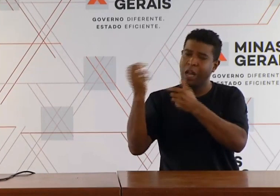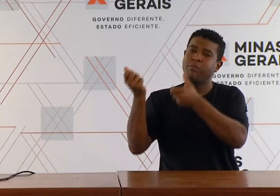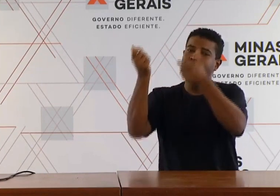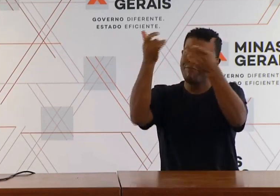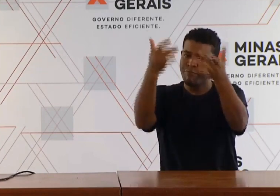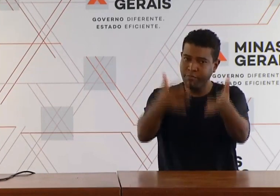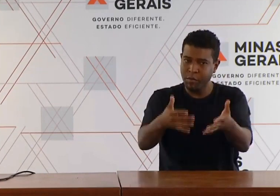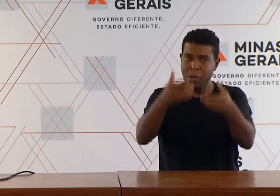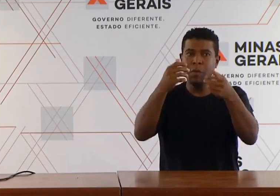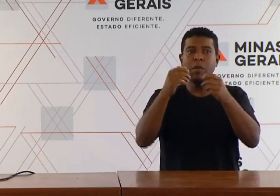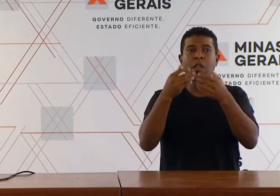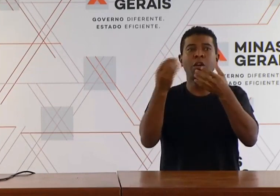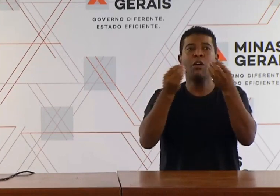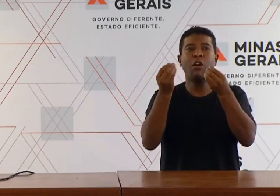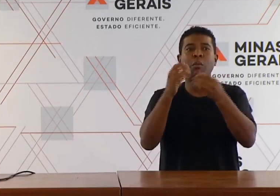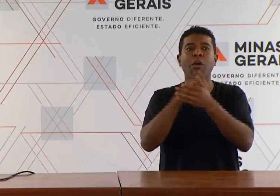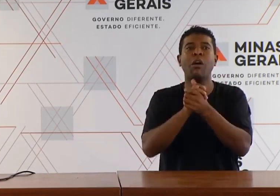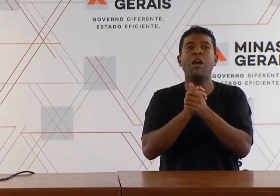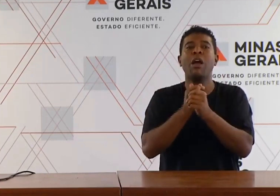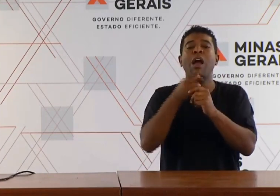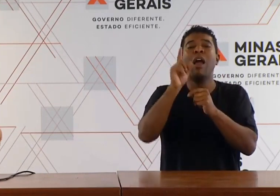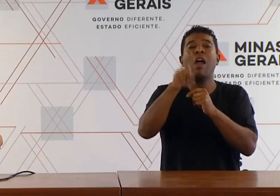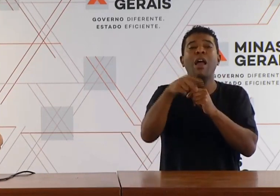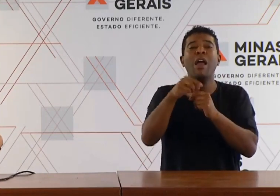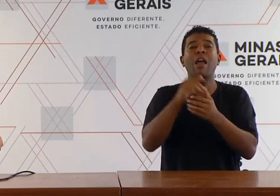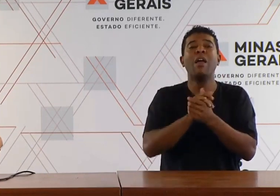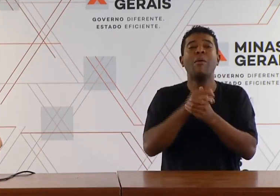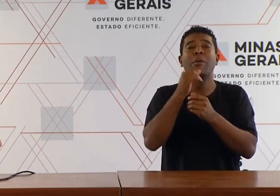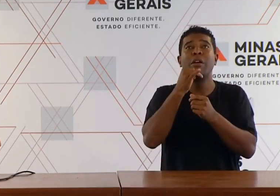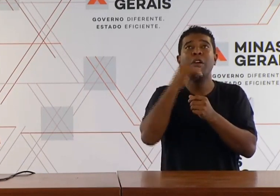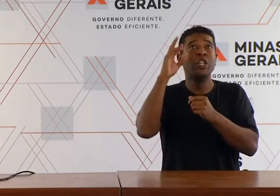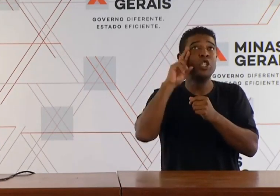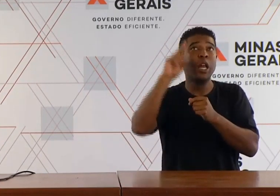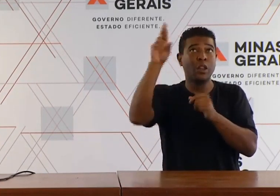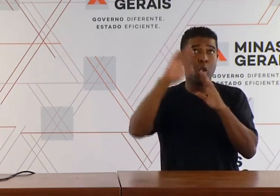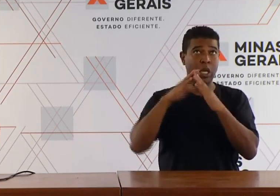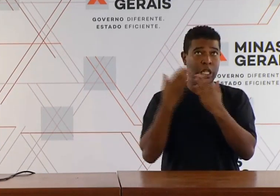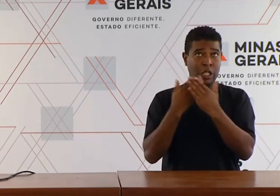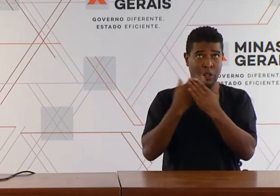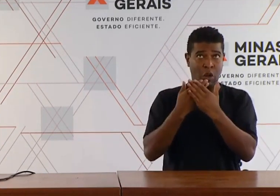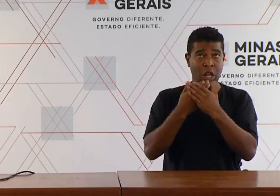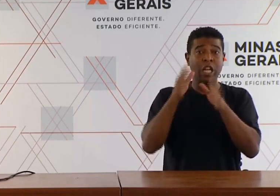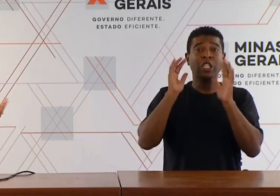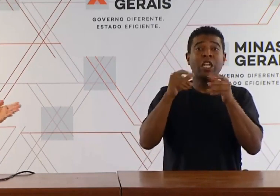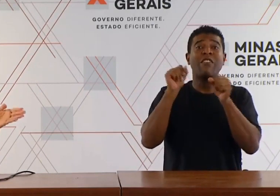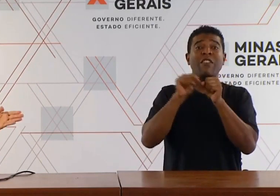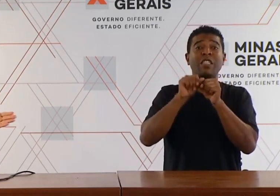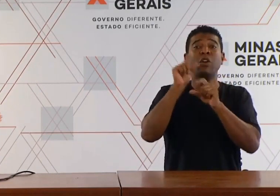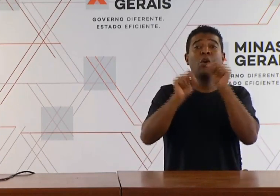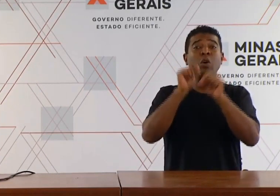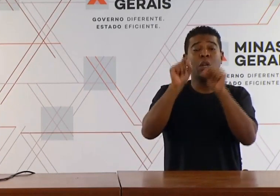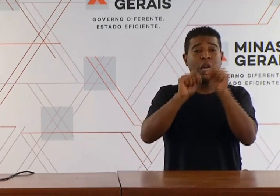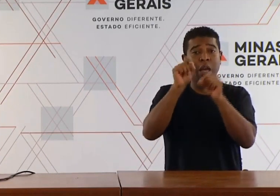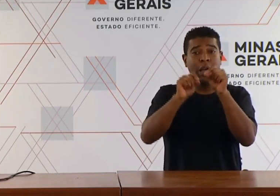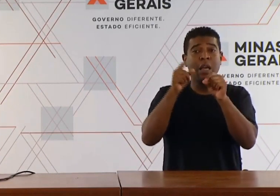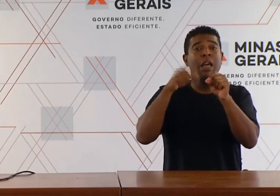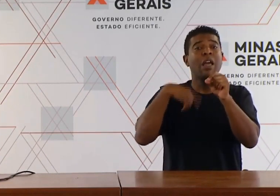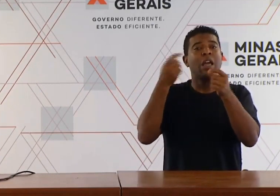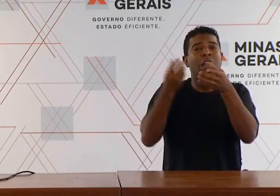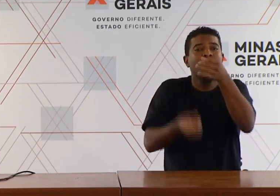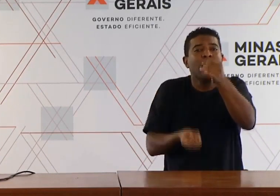atividades para além do diretor. O diretor da escola foi autorizado a estar em atividade para preparar um